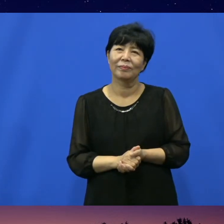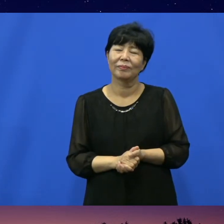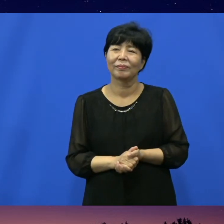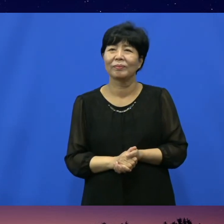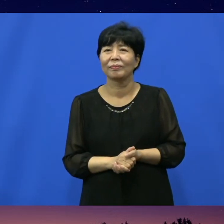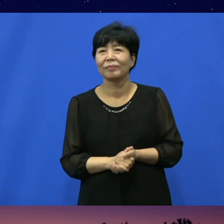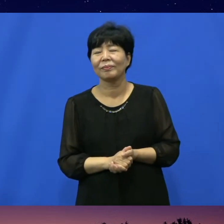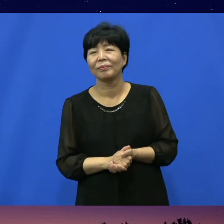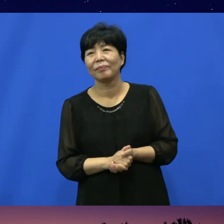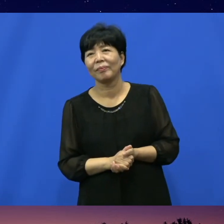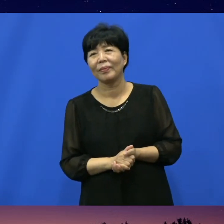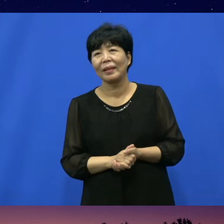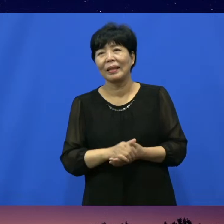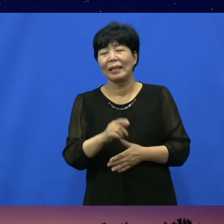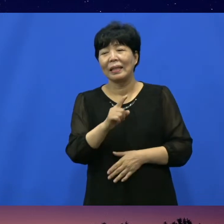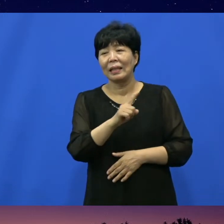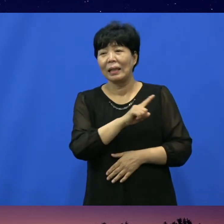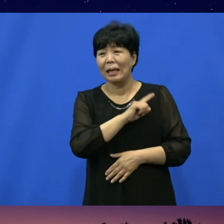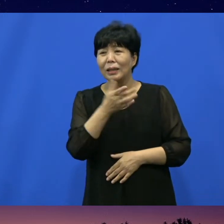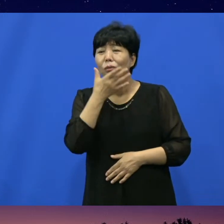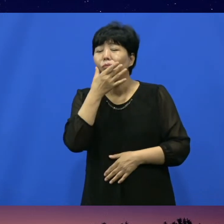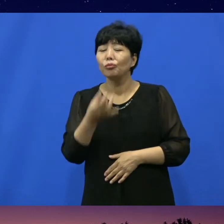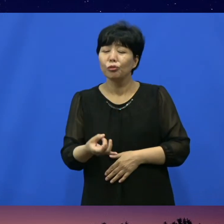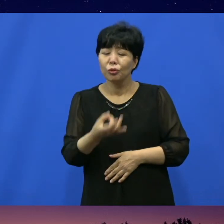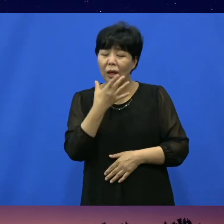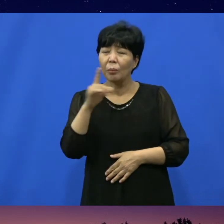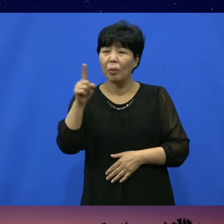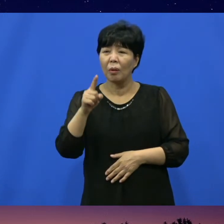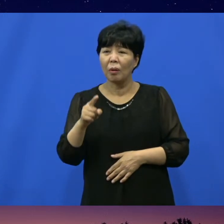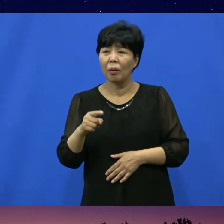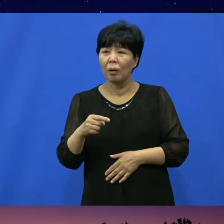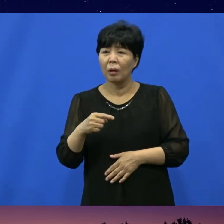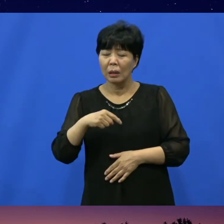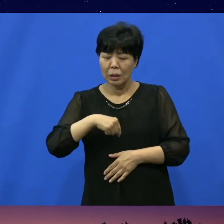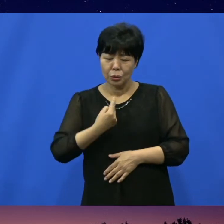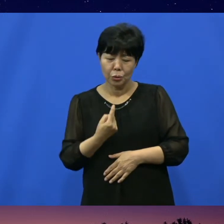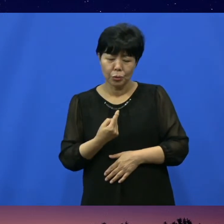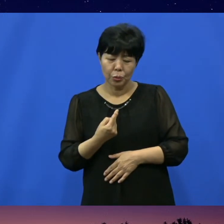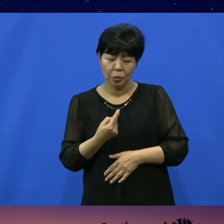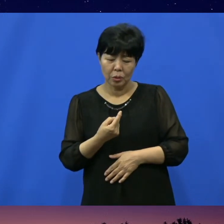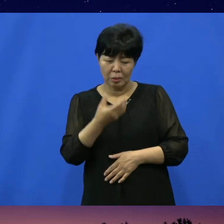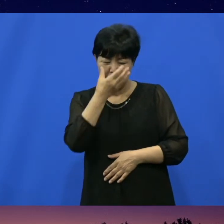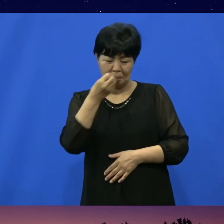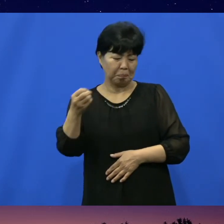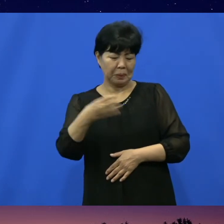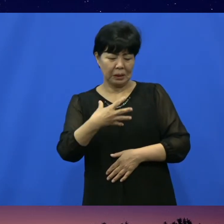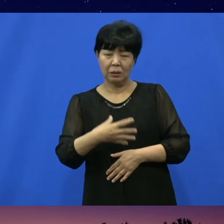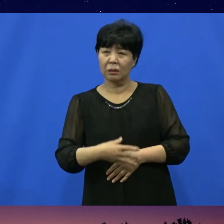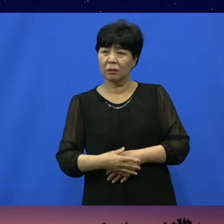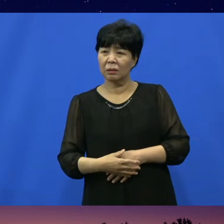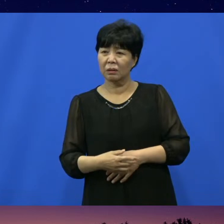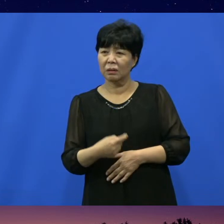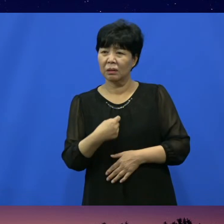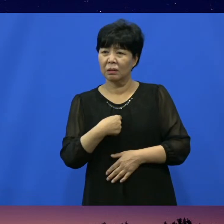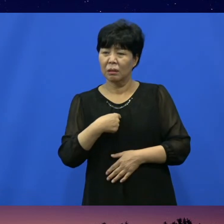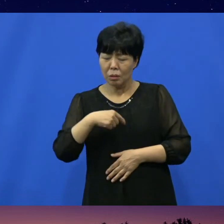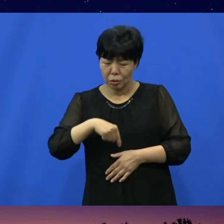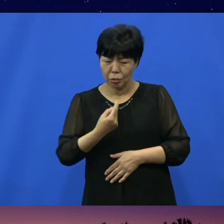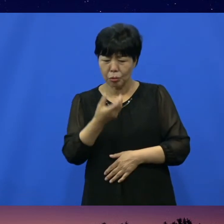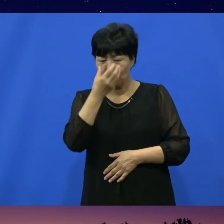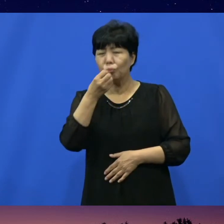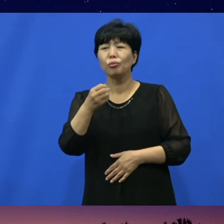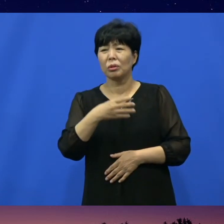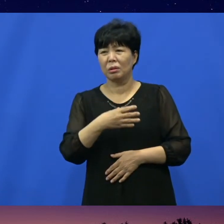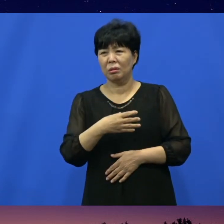그러니까 자기 가장 불행한 것 중에 하나가 자기를 소중히 여기지 못하고 자기를 멸시하는 거예요. 자기가 자기를 무시하는 거예요.